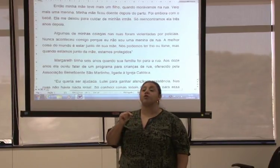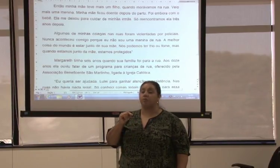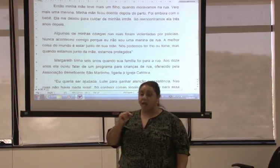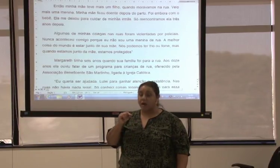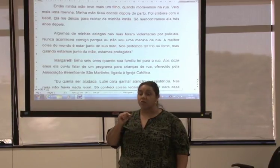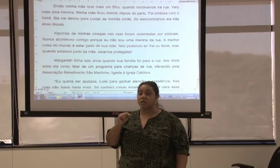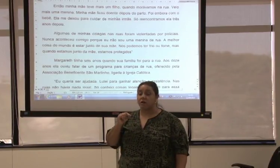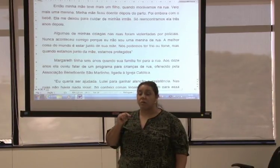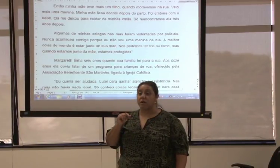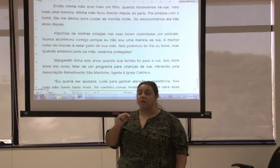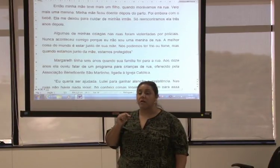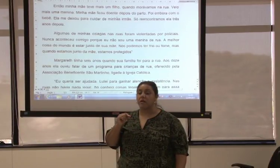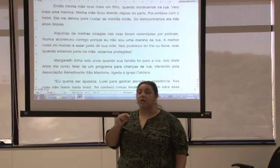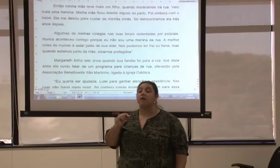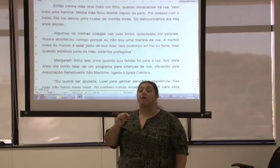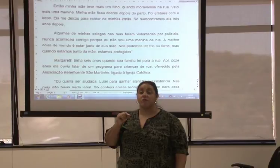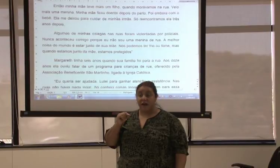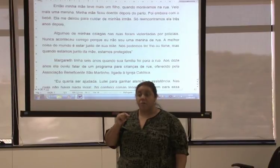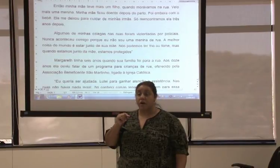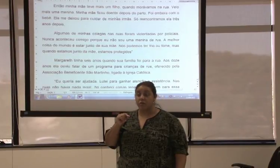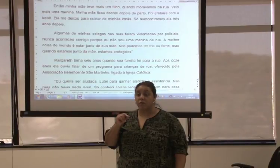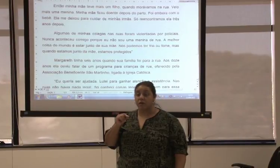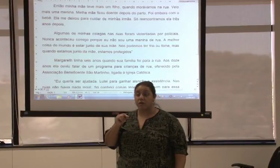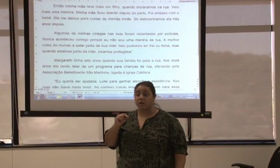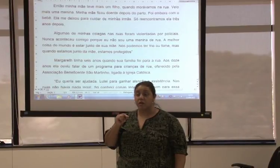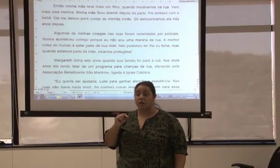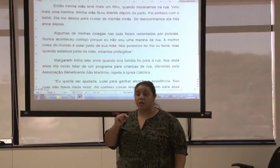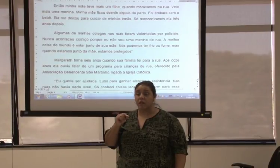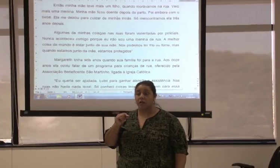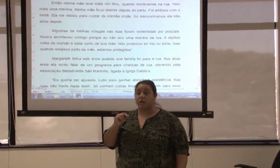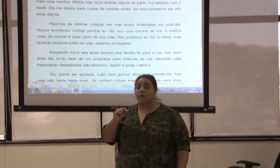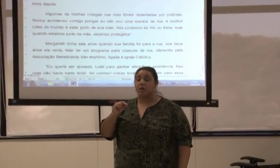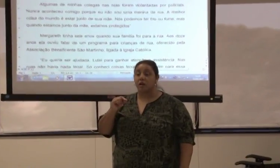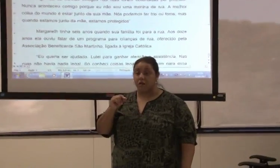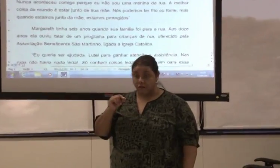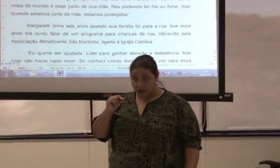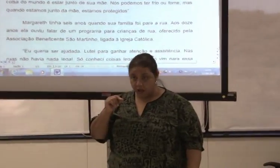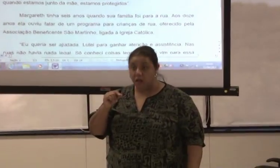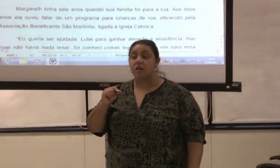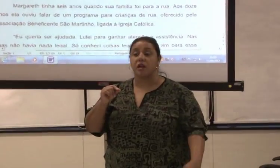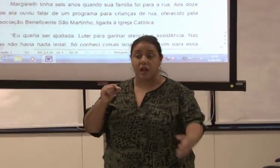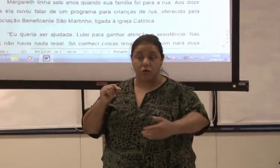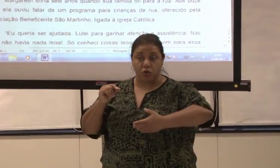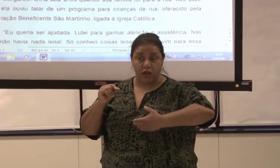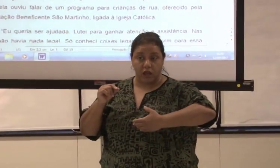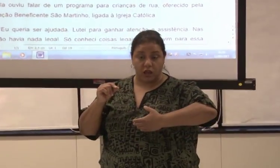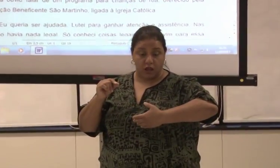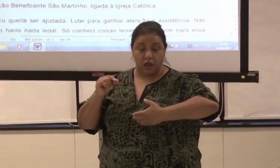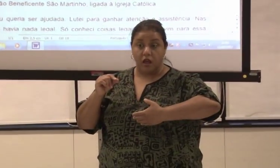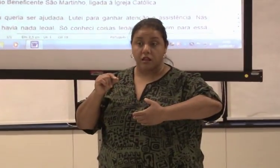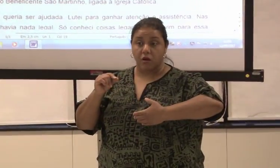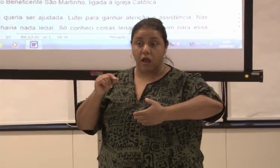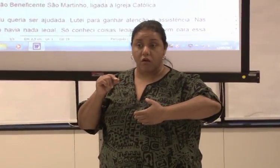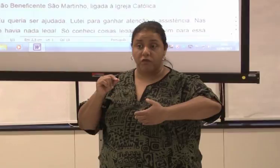bem, aonde que está o bebê? Vai embora com o bebê. Vai? E eu estou aqui. Então, o que eu vou